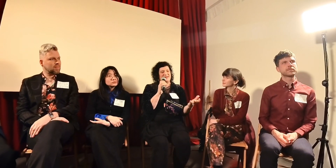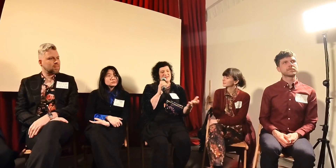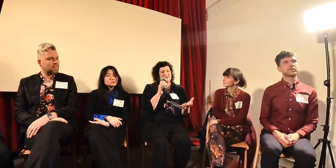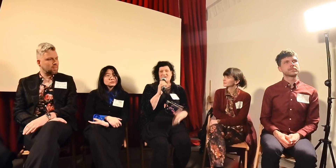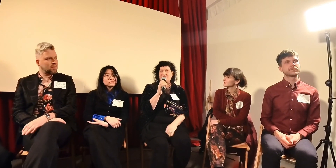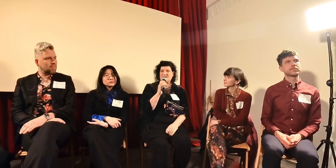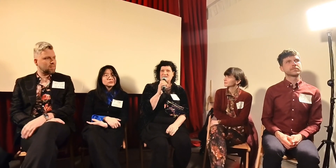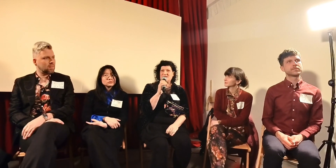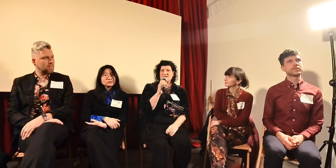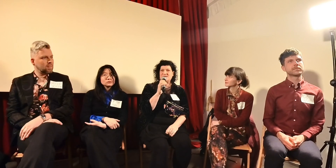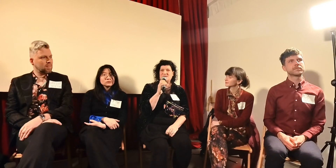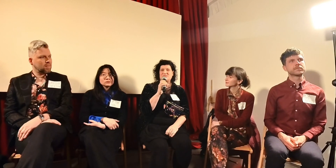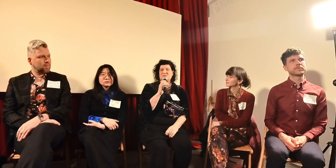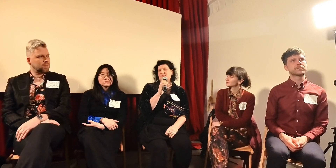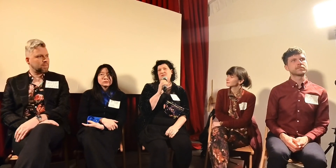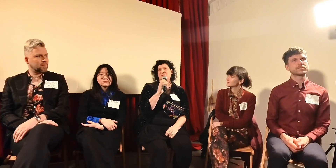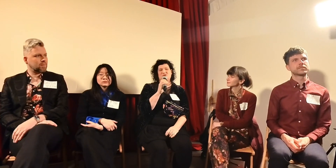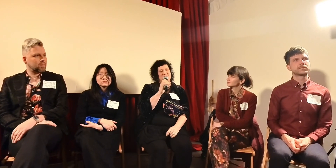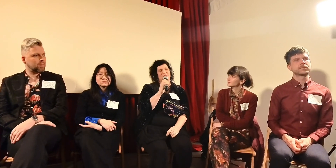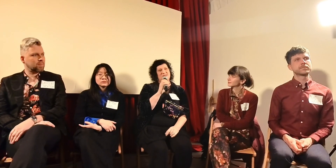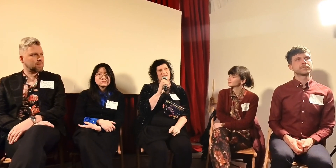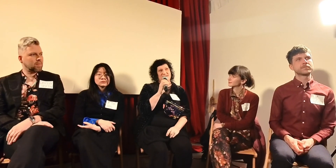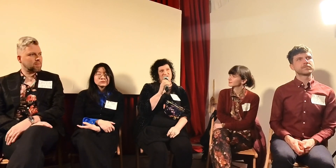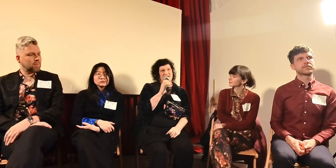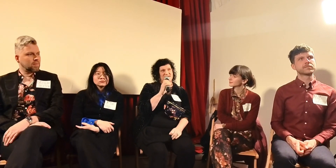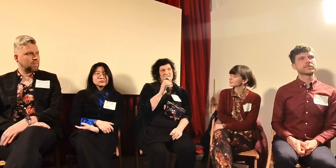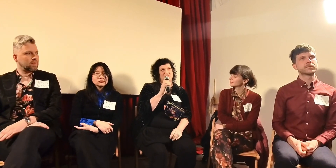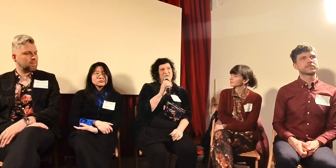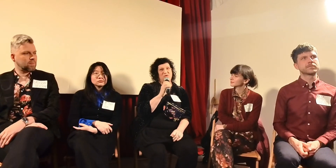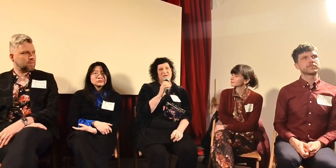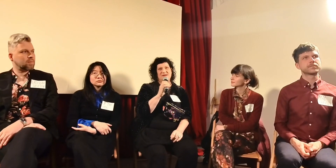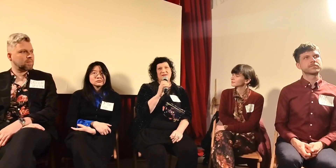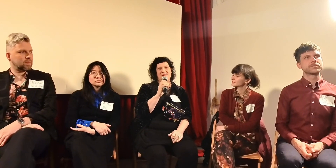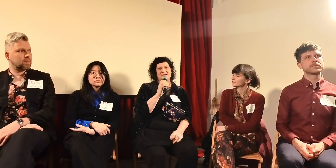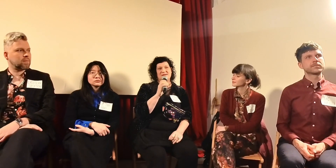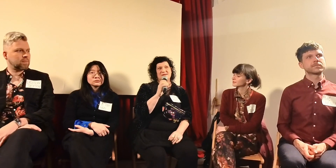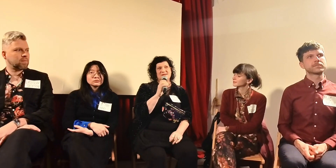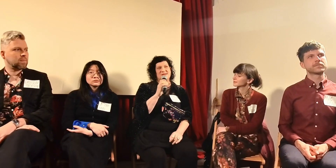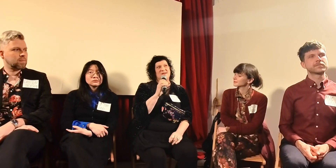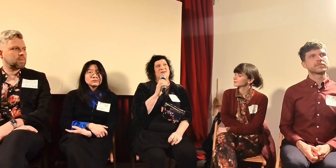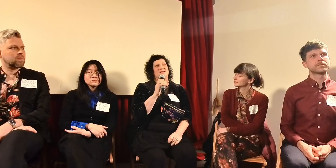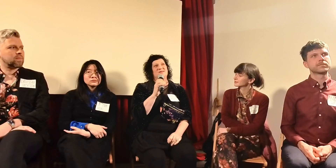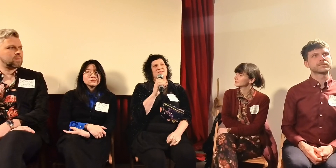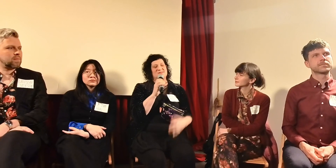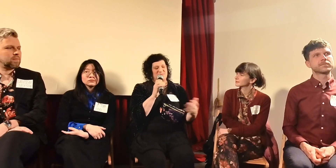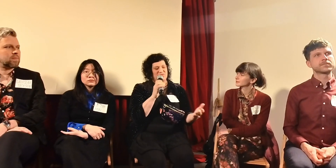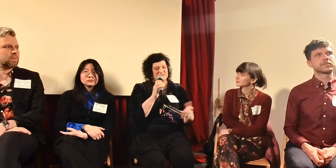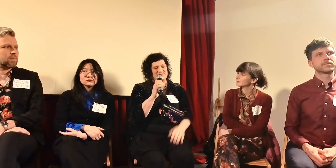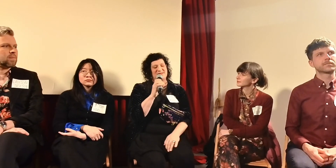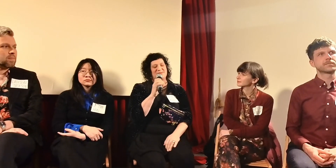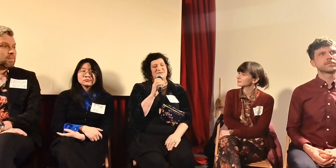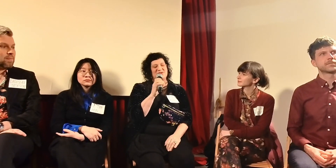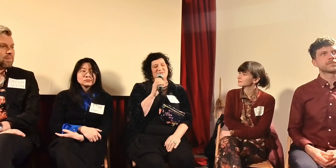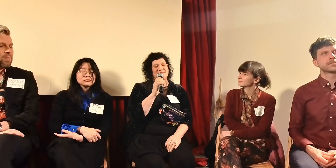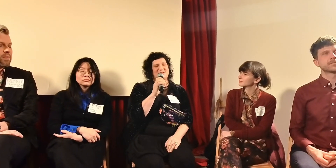Takže je to taká dlhá téma. Vlastně som jedna z členiek, ktorá založila skupinu Romane Kale Pantera spolu